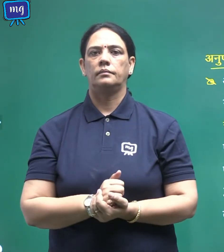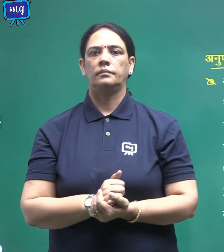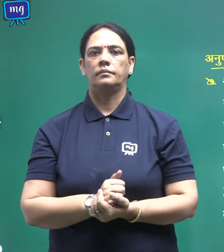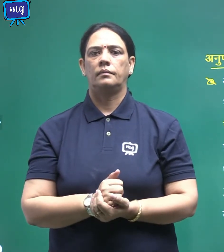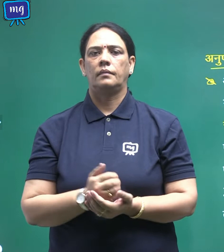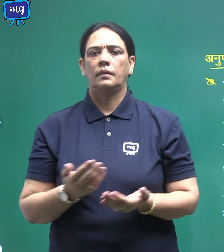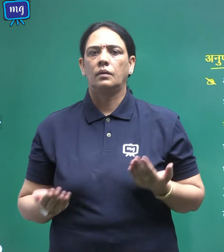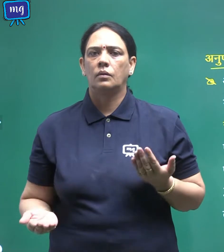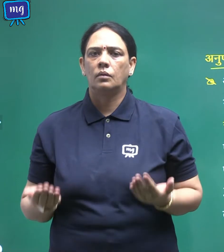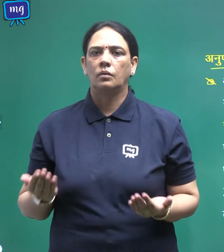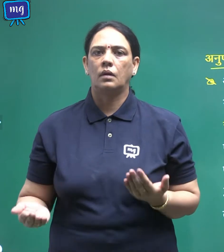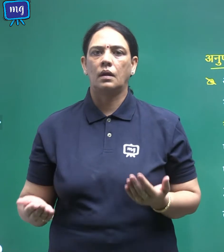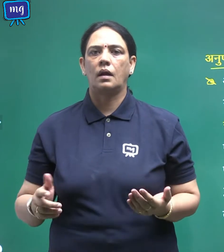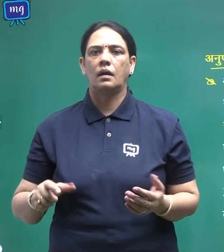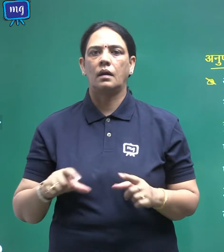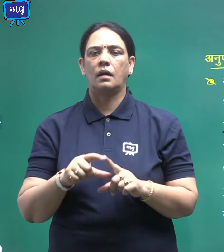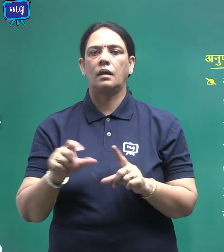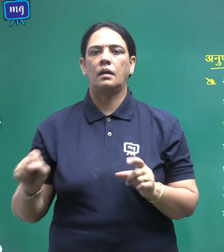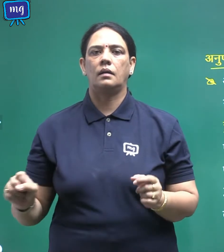तुलना करना।